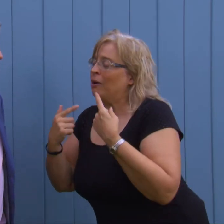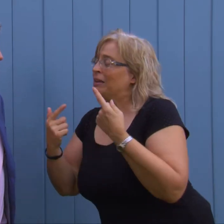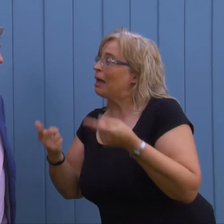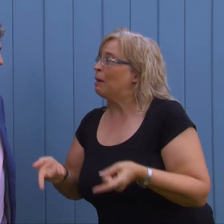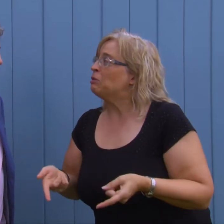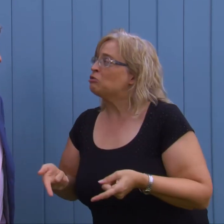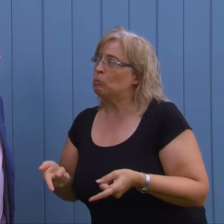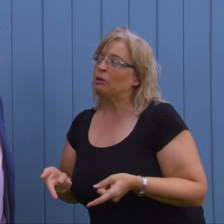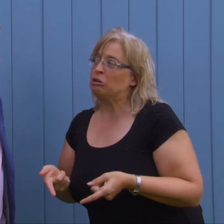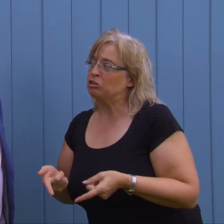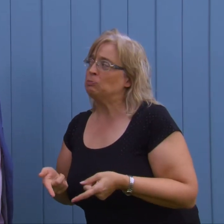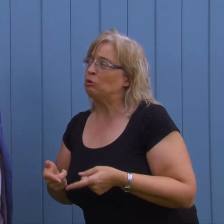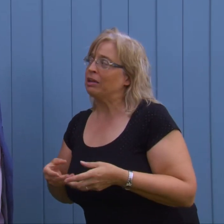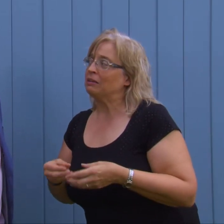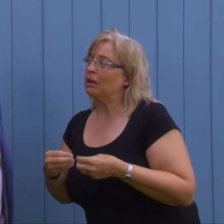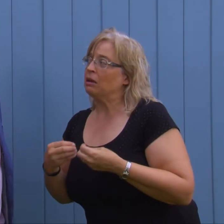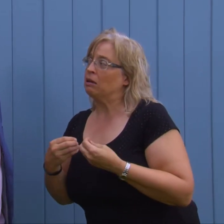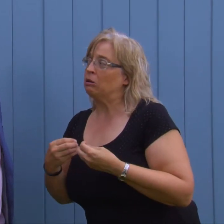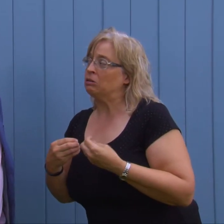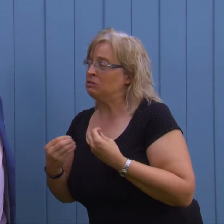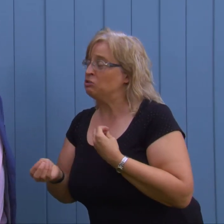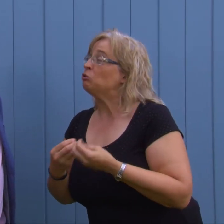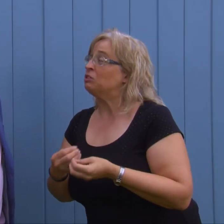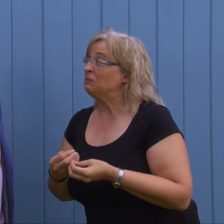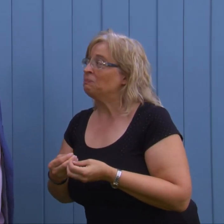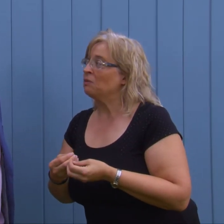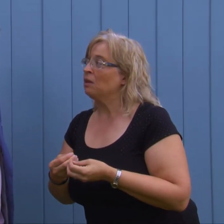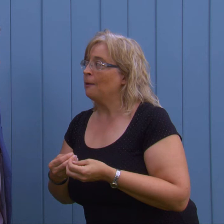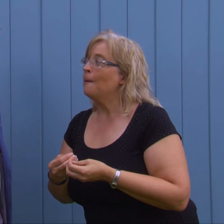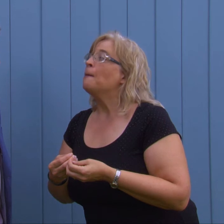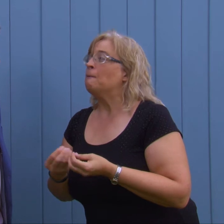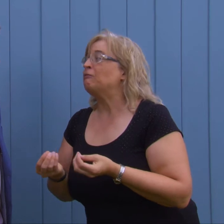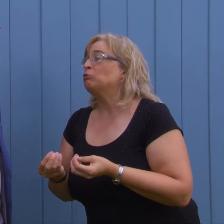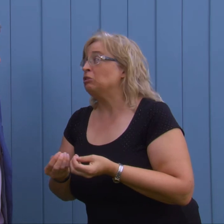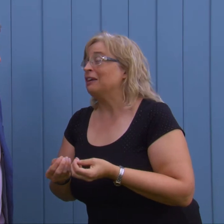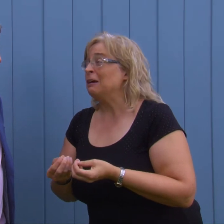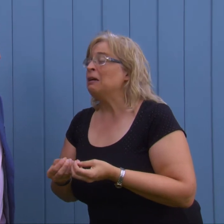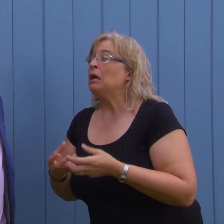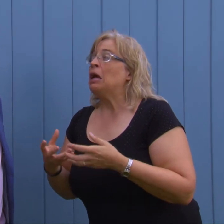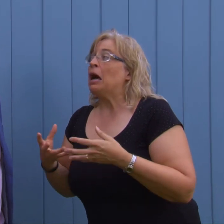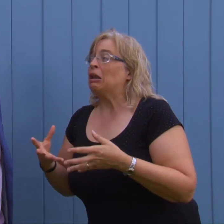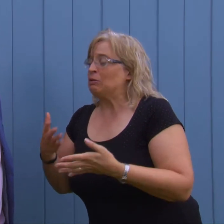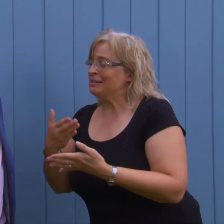ne vont pas être amenées sur le plancher pour être discutées. Faute de temps. Alors, sans